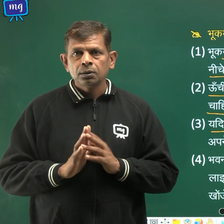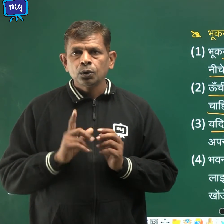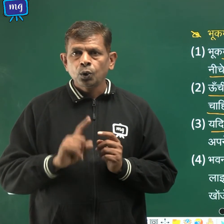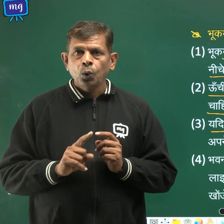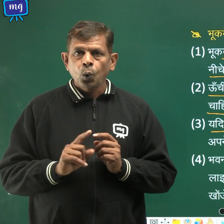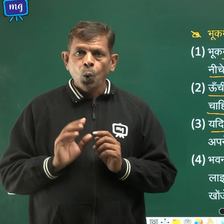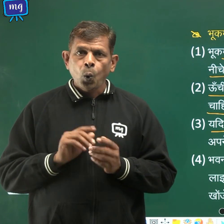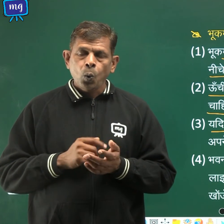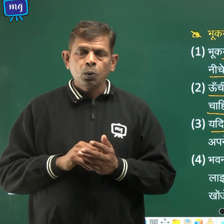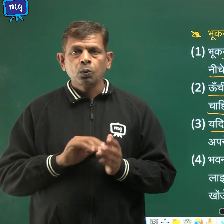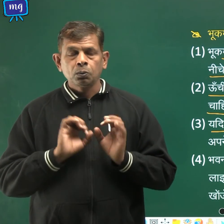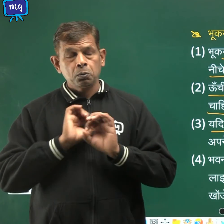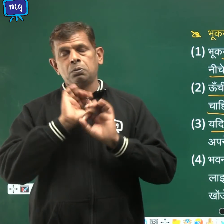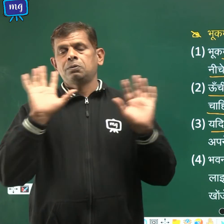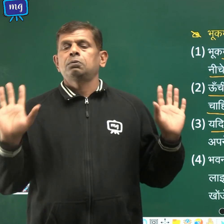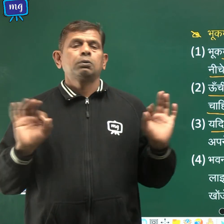तो उठे नहीं,